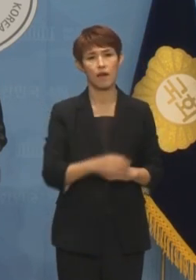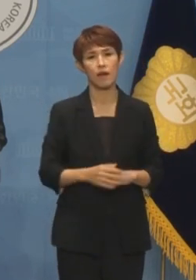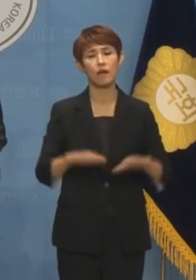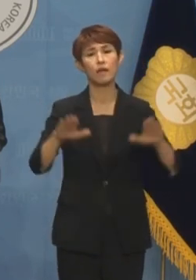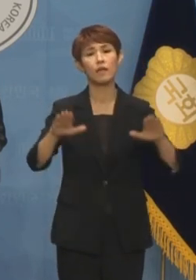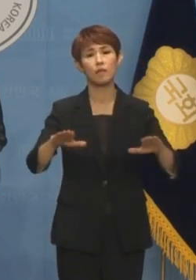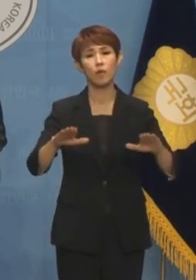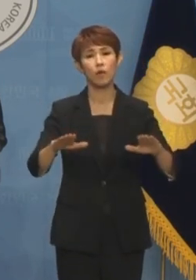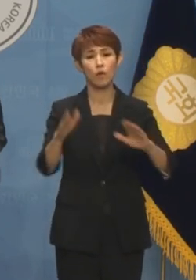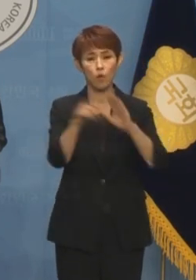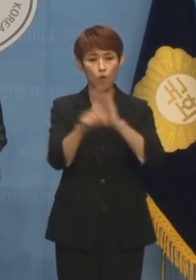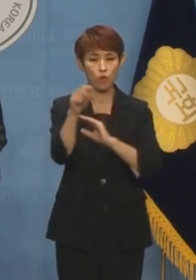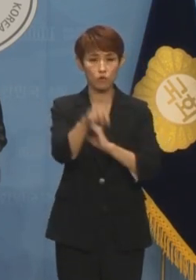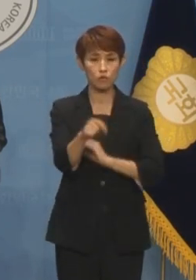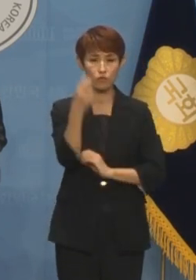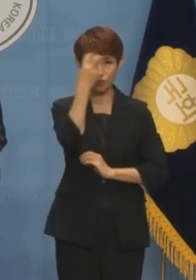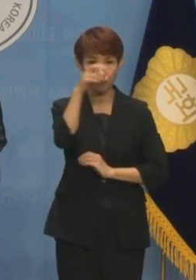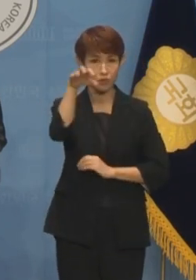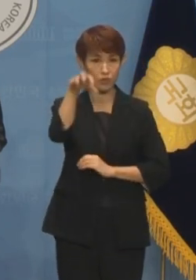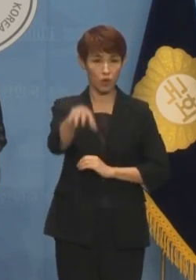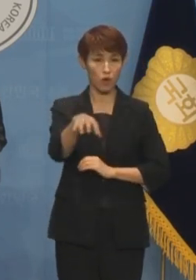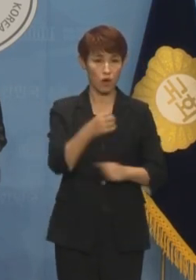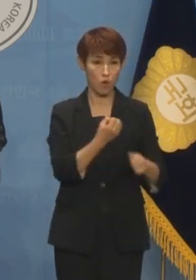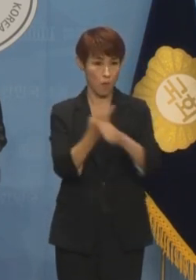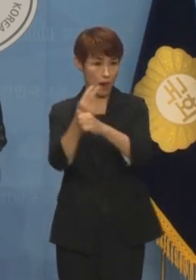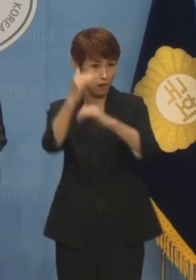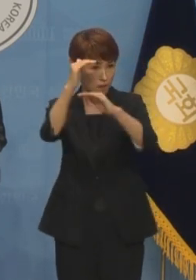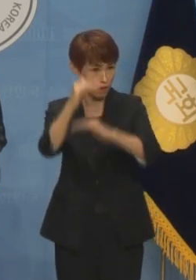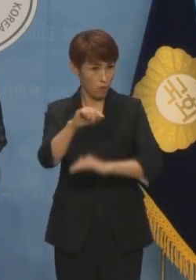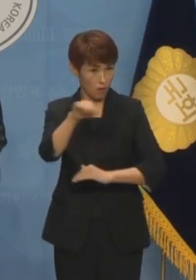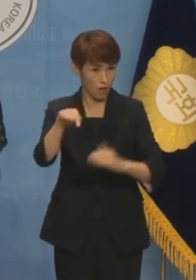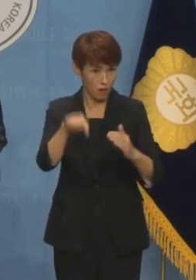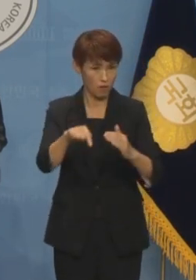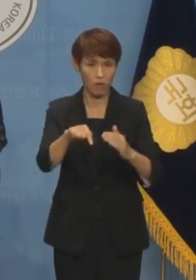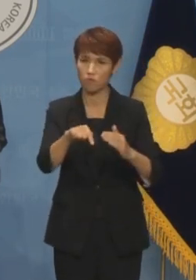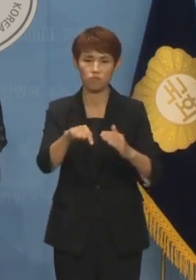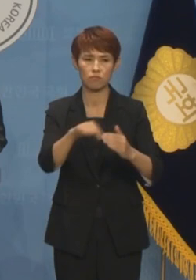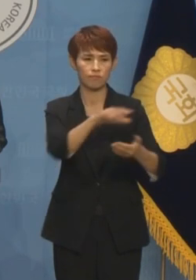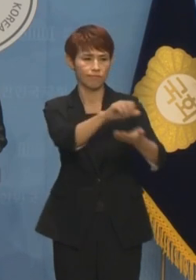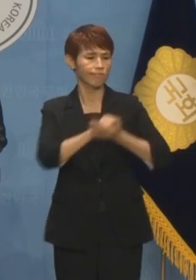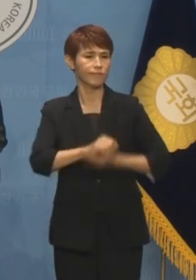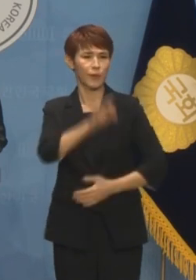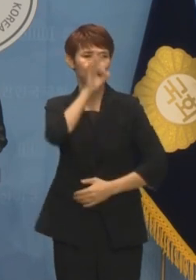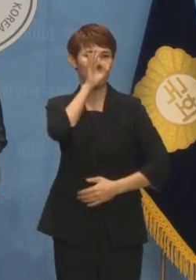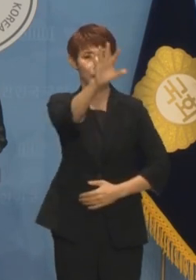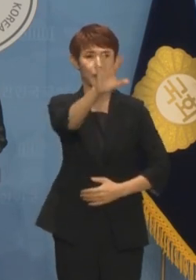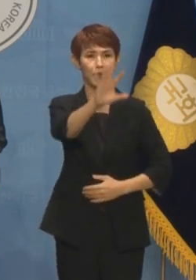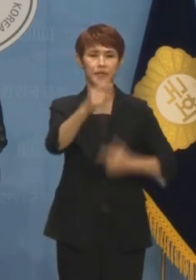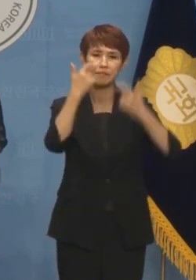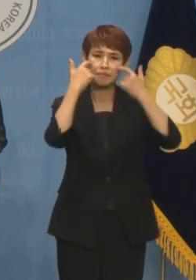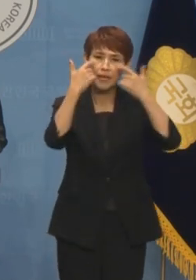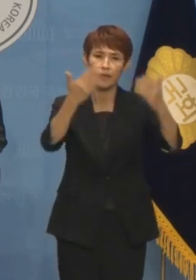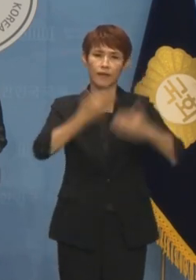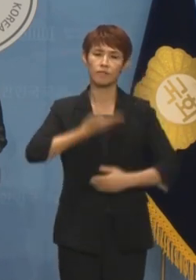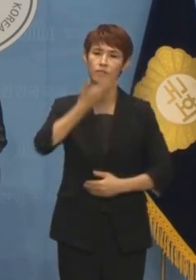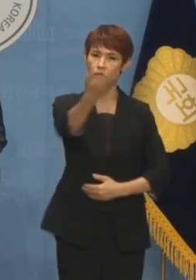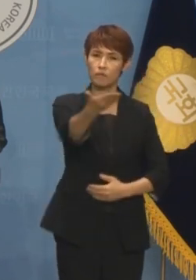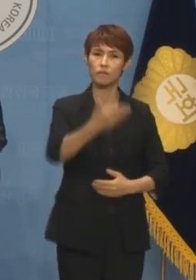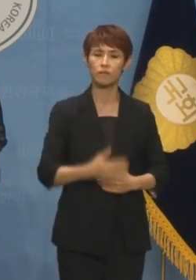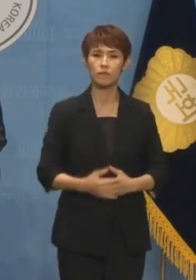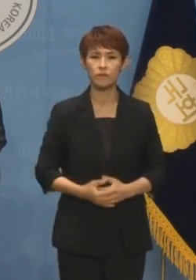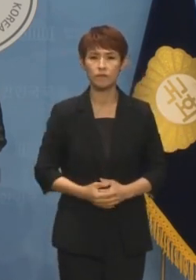이번 공수처의 고발 요청건에도 절대 응할 수 없음을 분명히